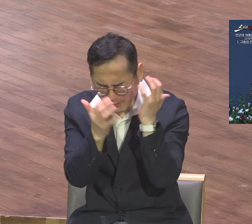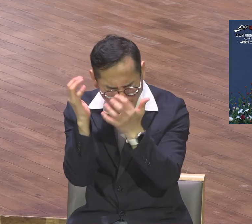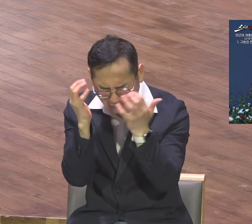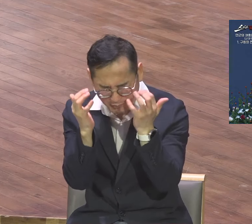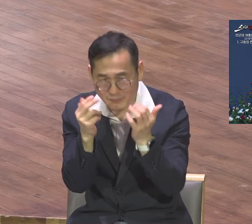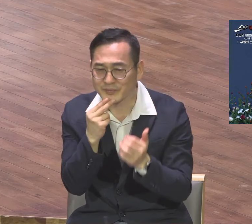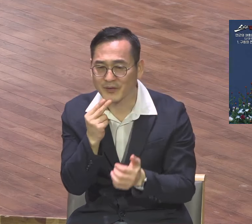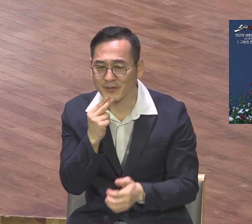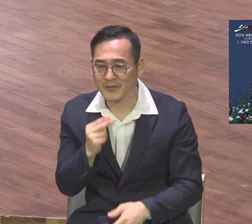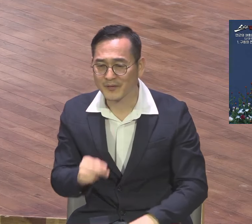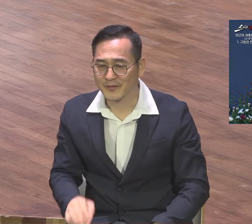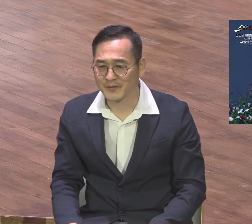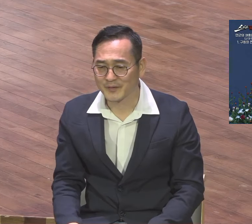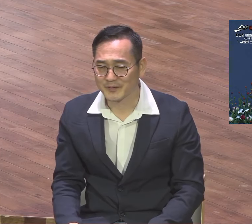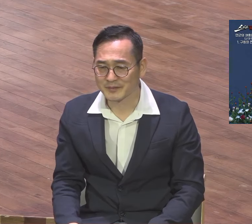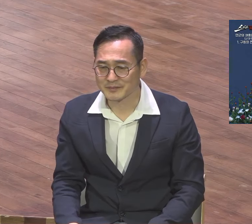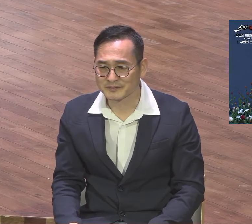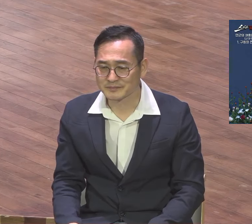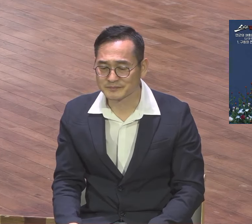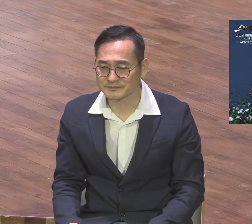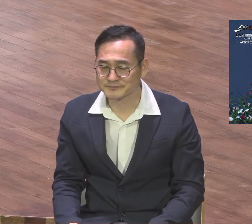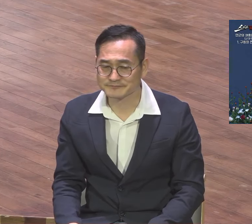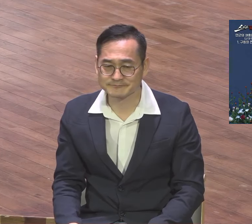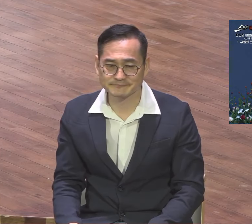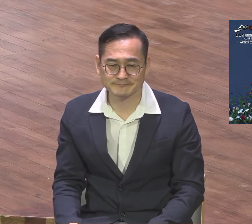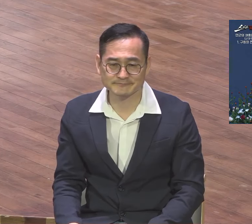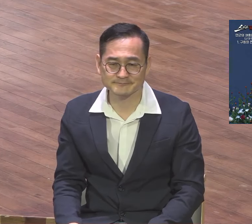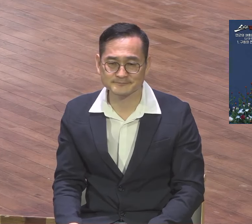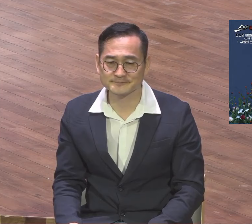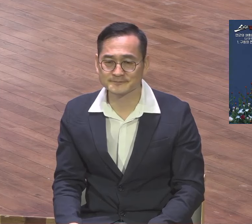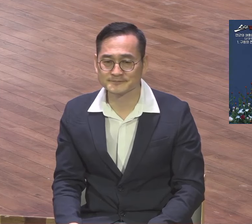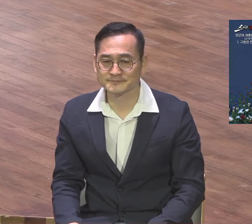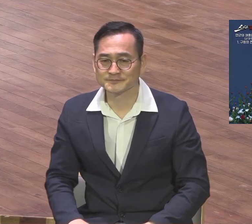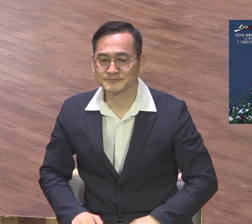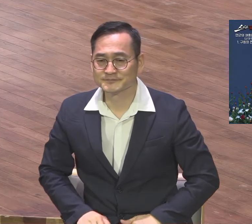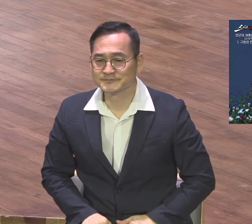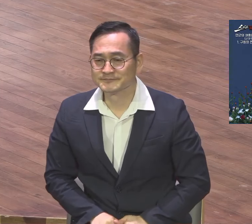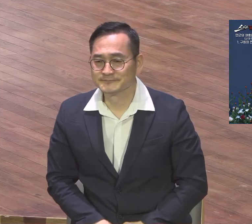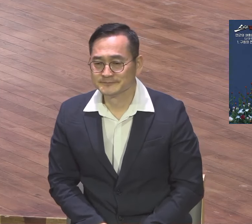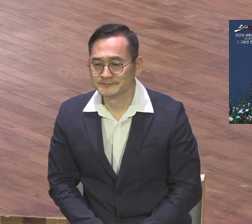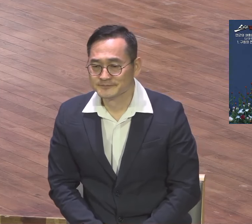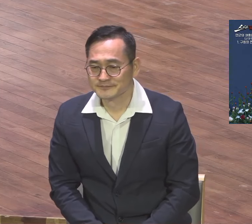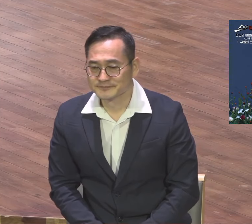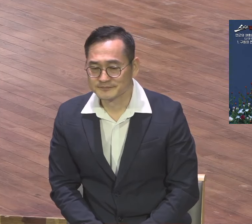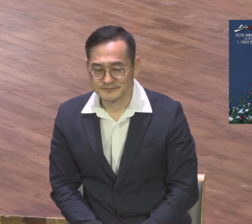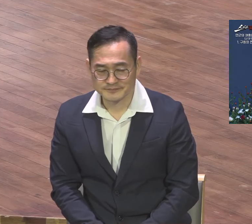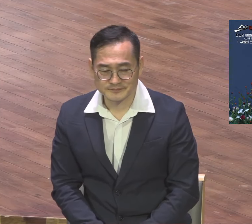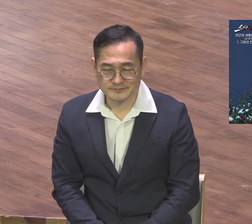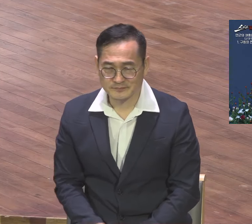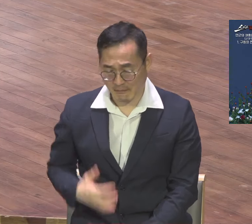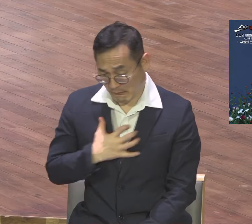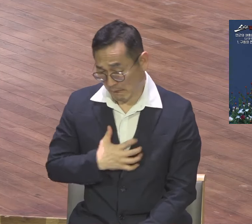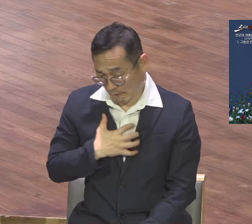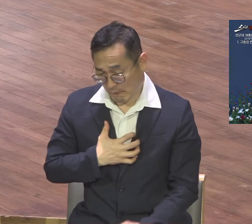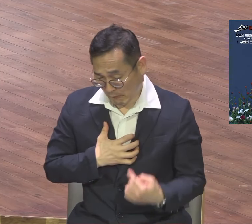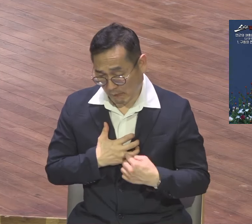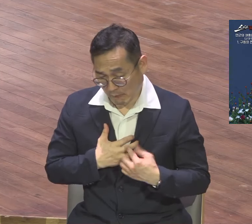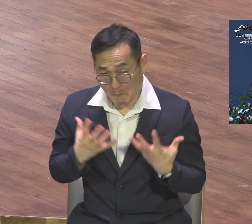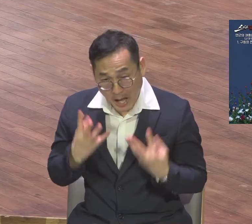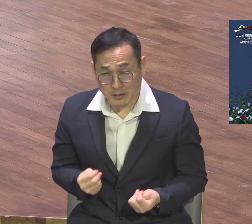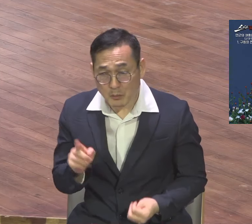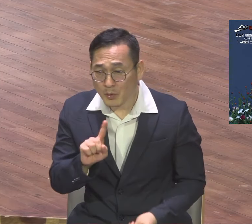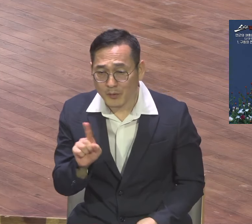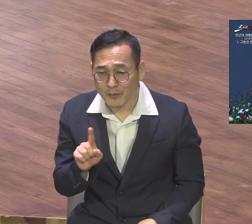뭐가 복잡합니까? 뭐가 그래 걱정이 많고 염려가